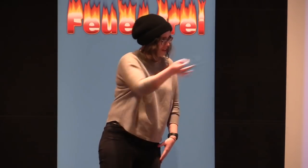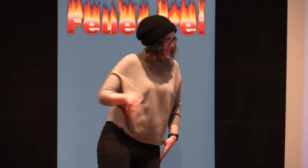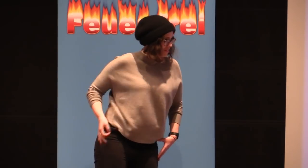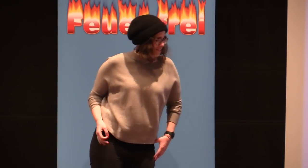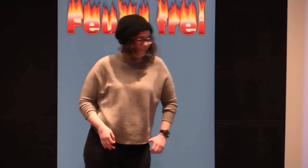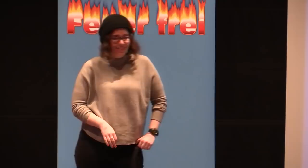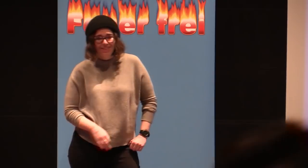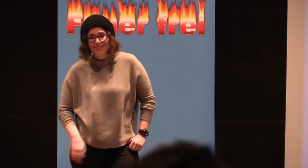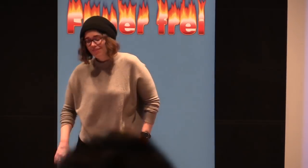Ehrenamt bekleiden?